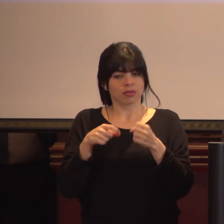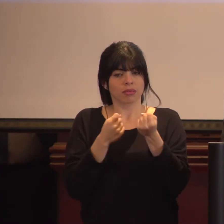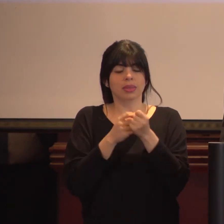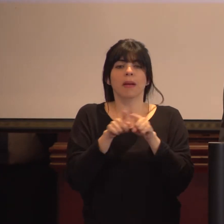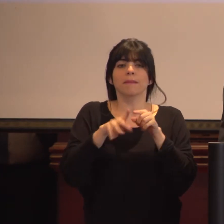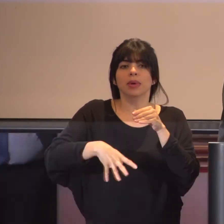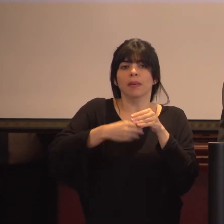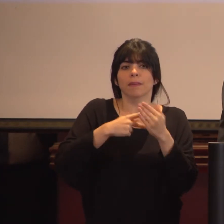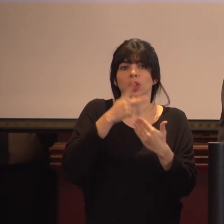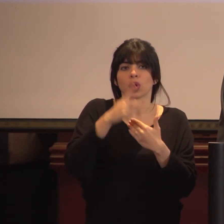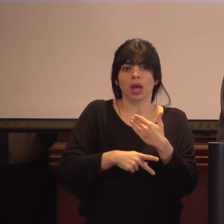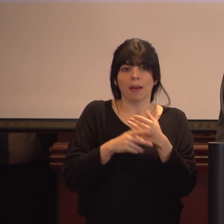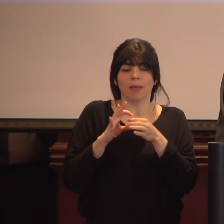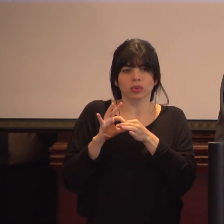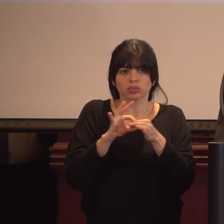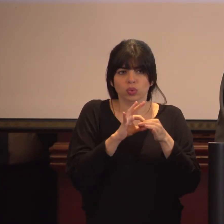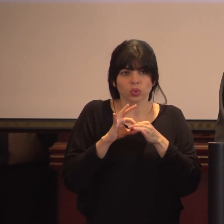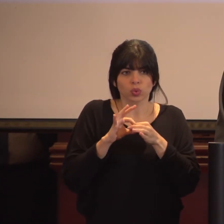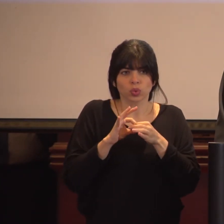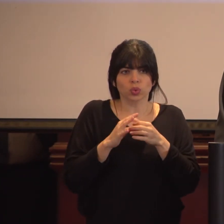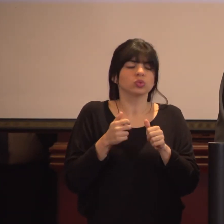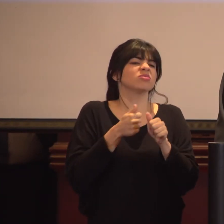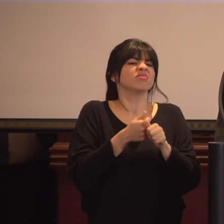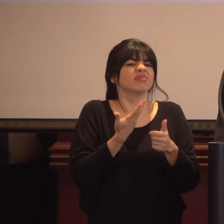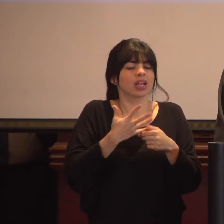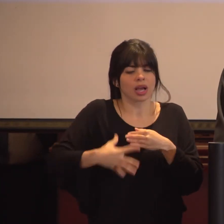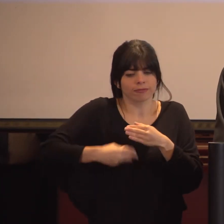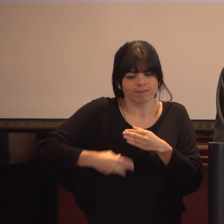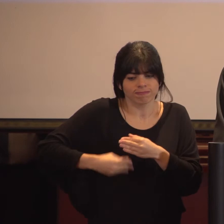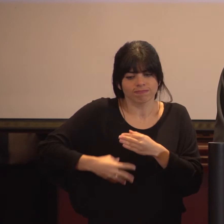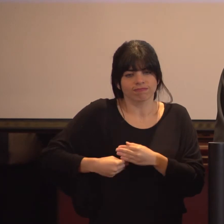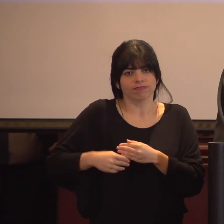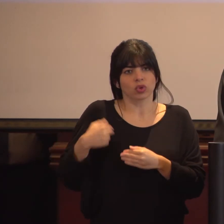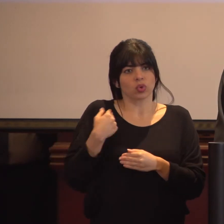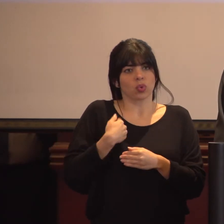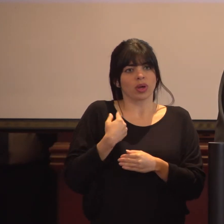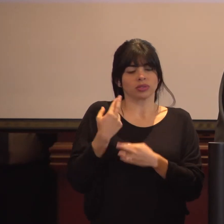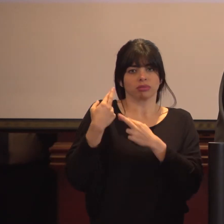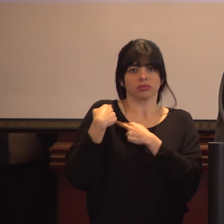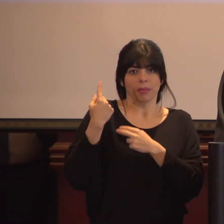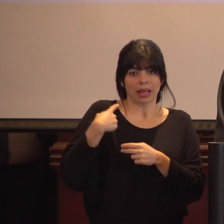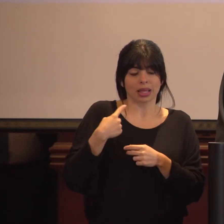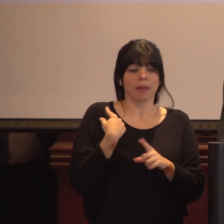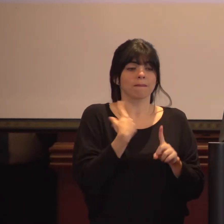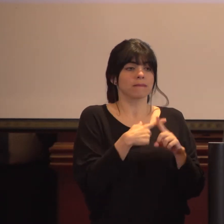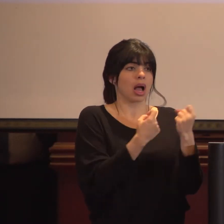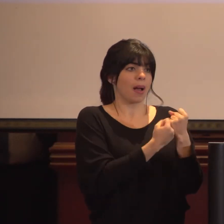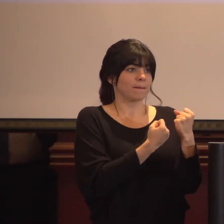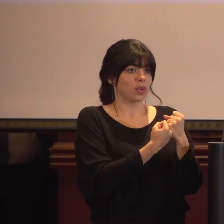programas conjuntos sobre la base de la complementariedad de nuestros mandatos y con el